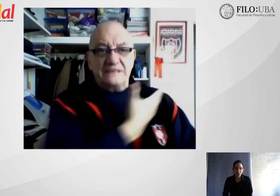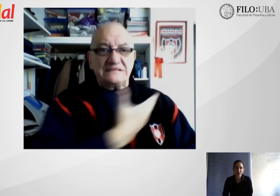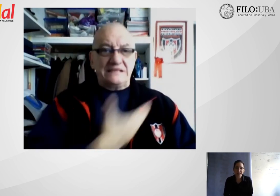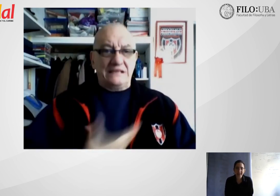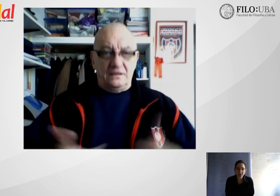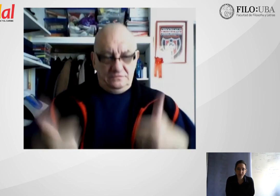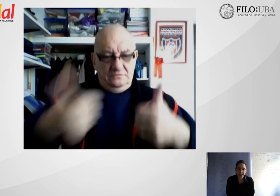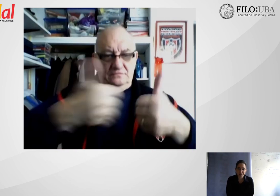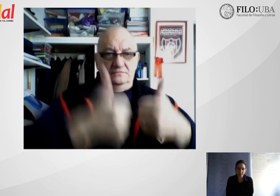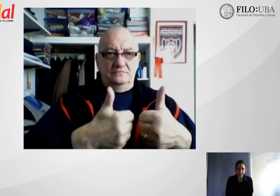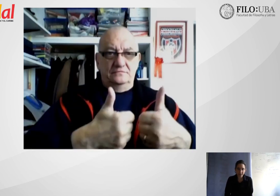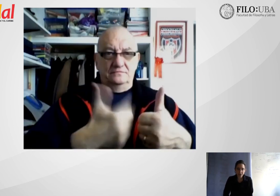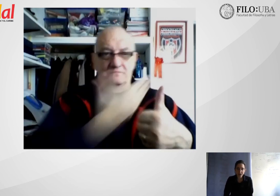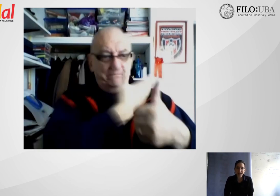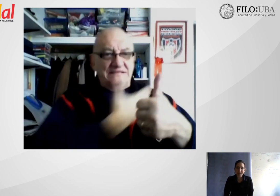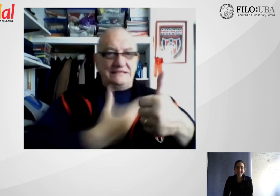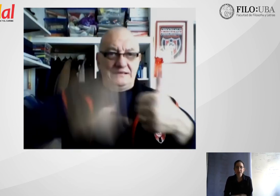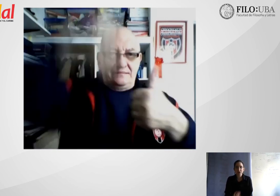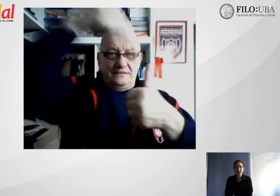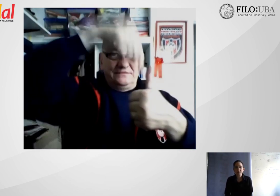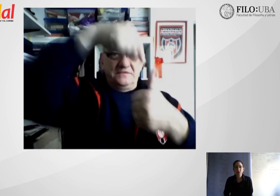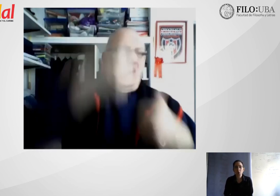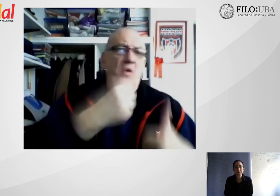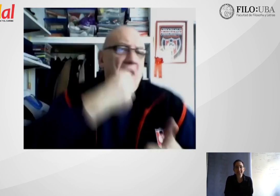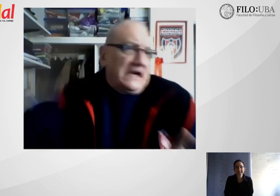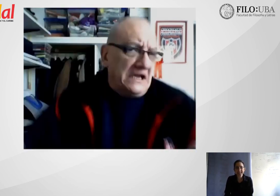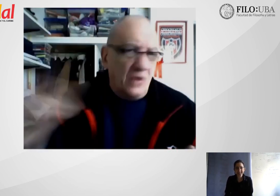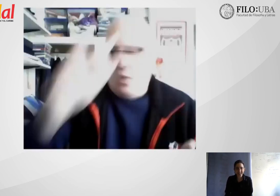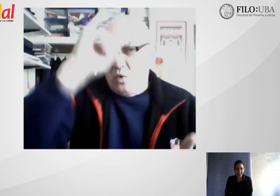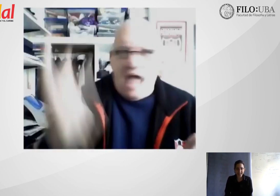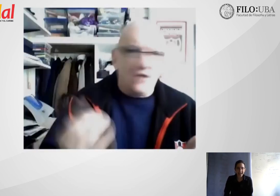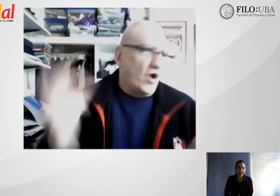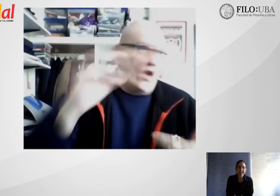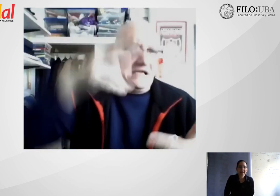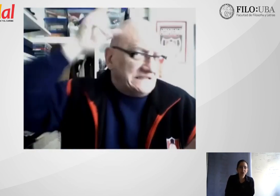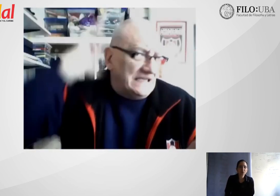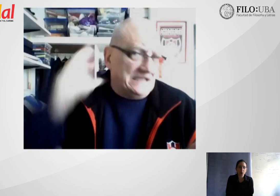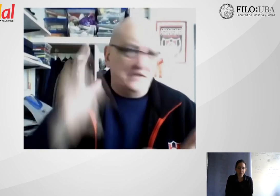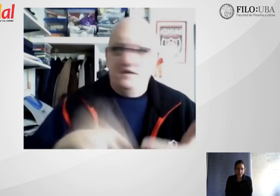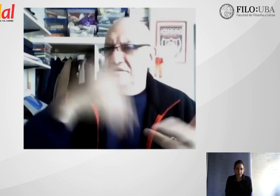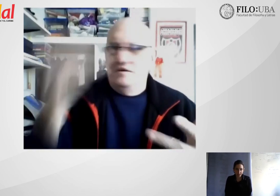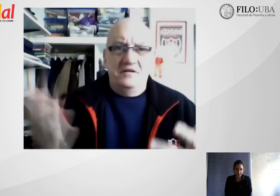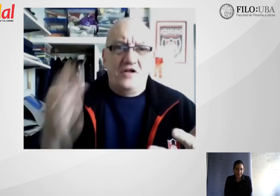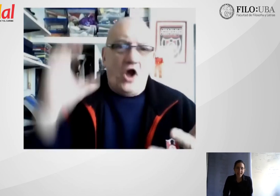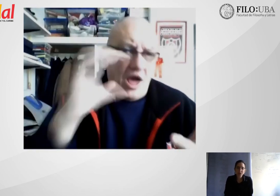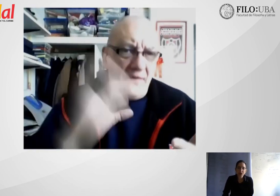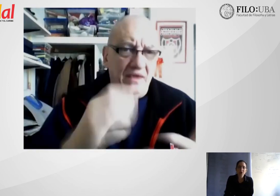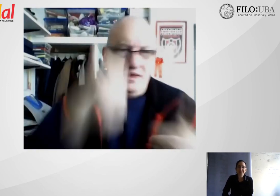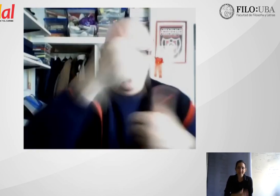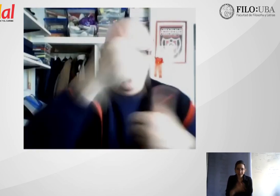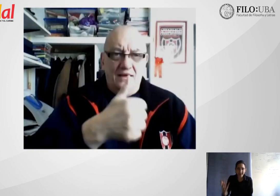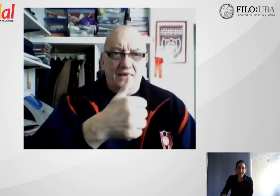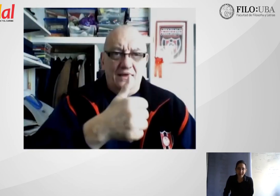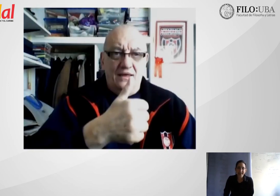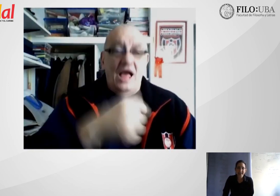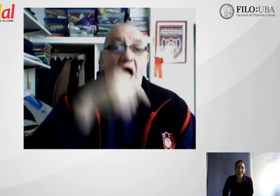mejor en relación a la interpretación es en lo que tiene que ver con los presidentes dando informaciones. Eso es algo que se